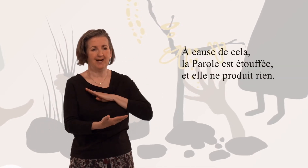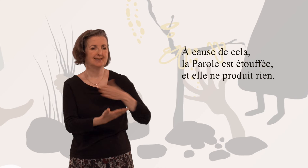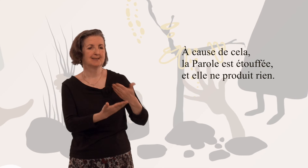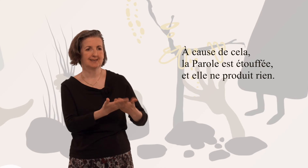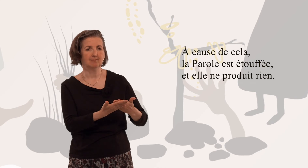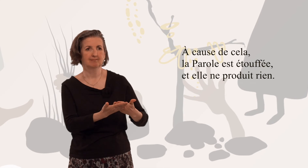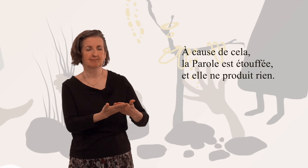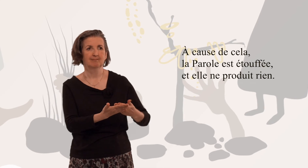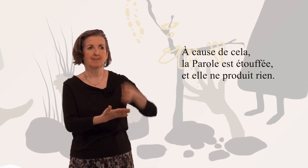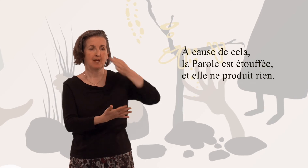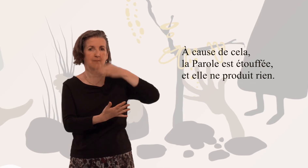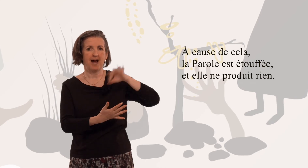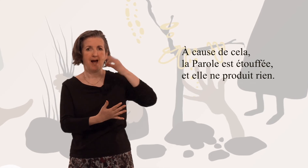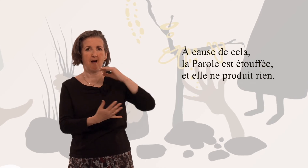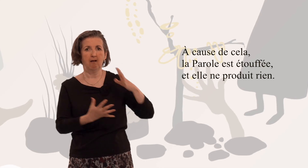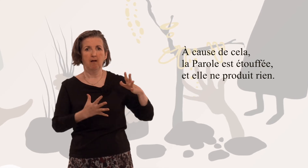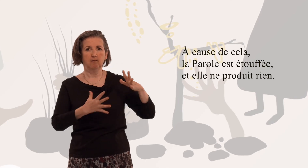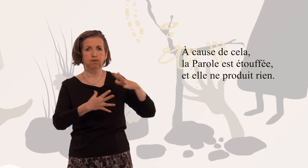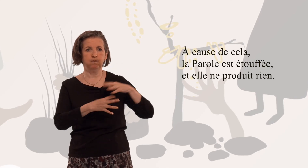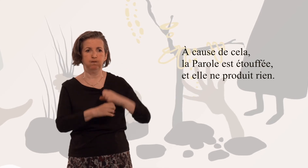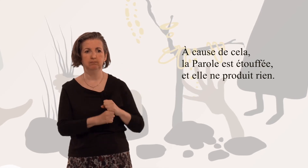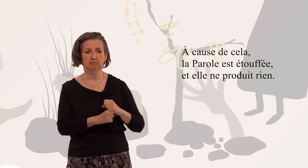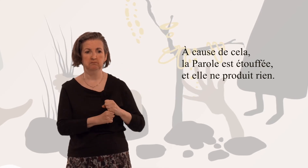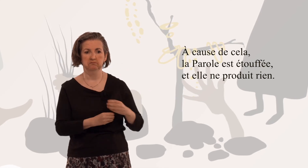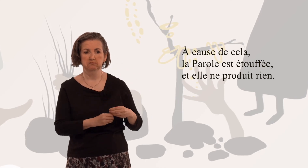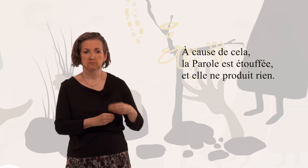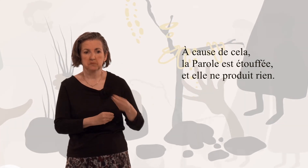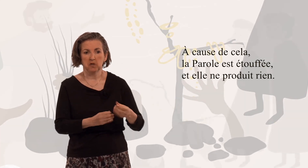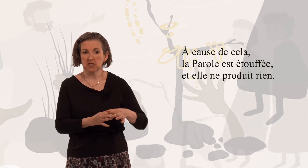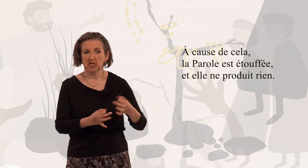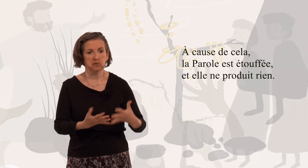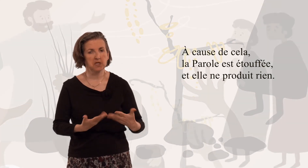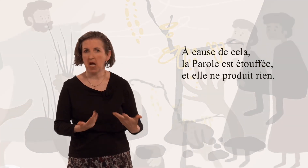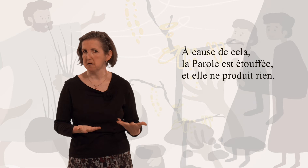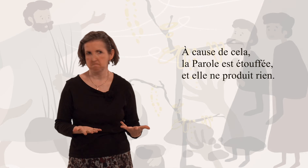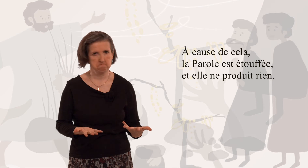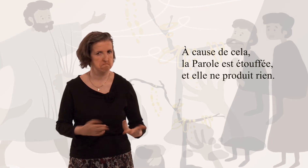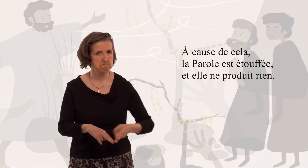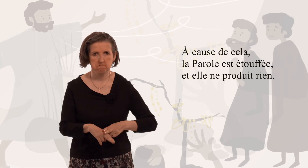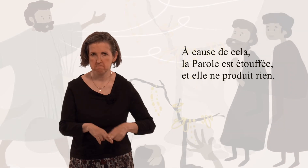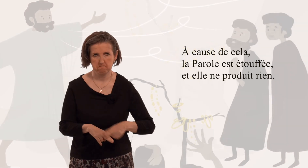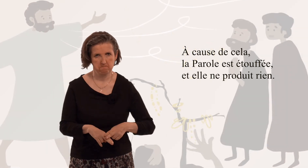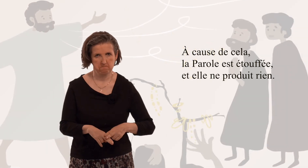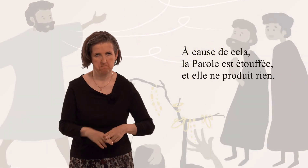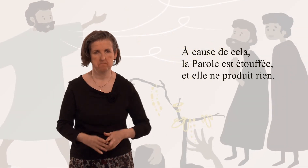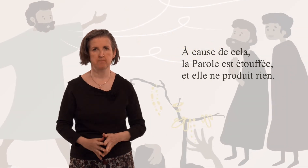de cela, la parole est étouffée et elle ne produit rien.